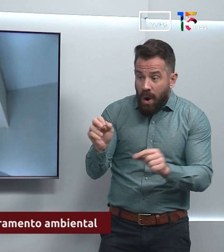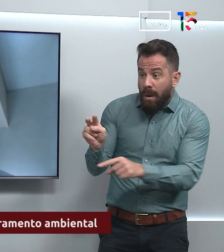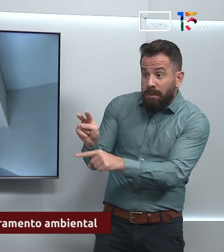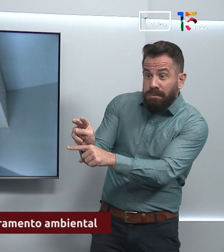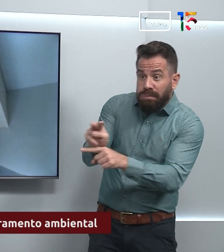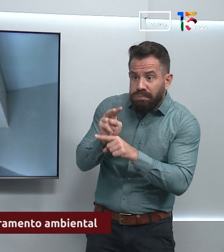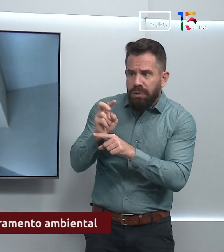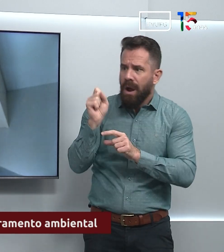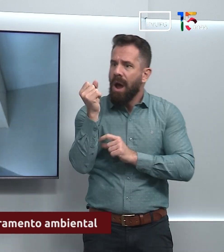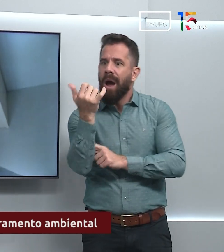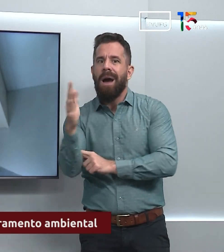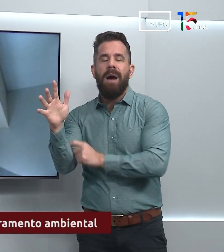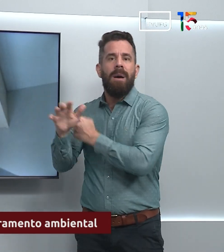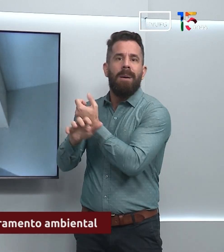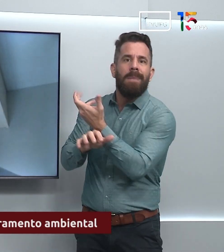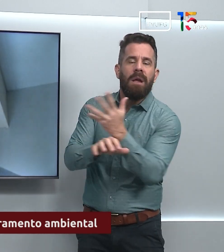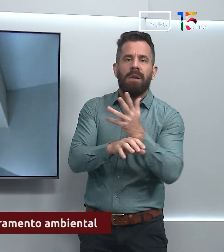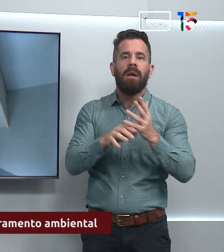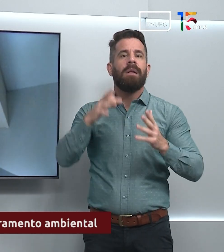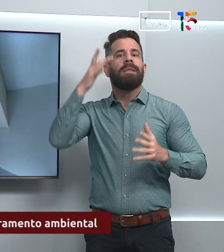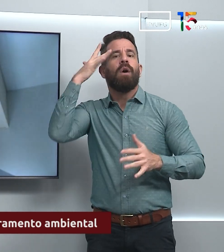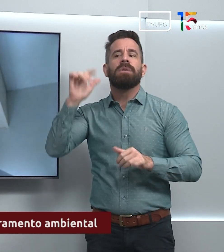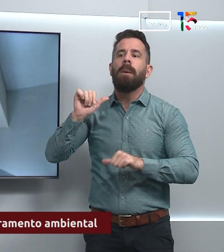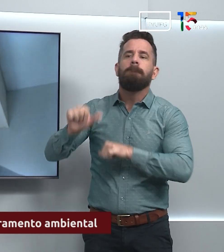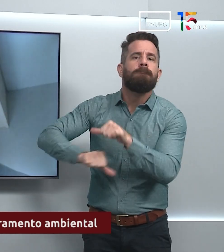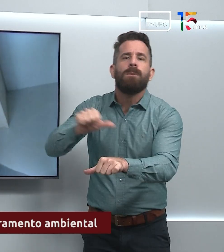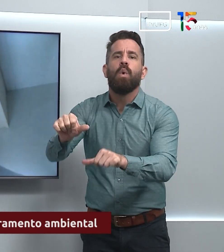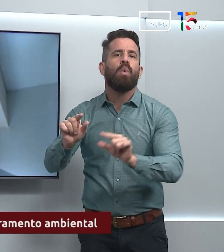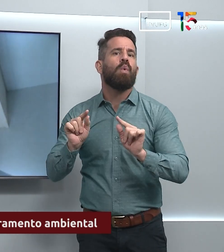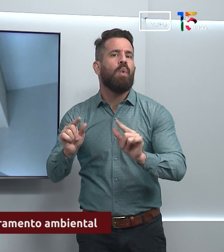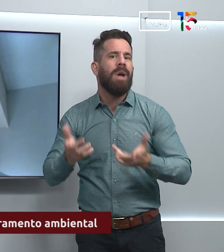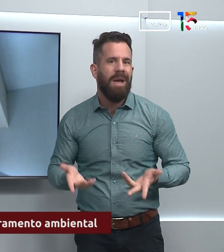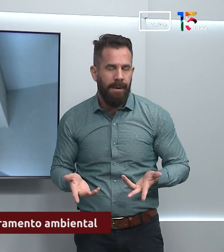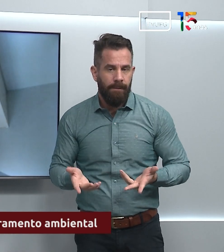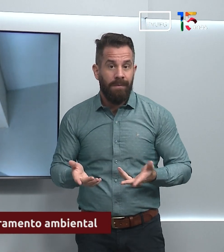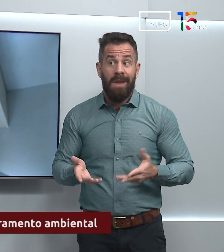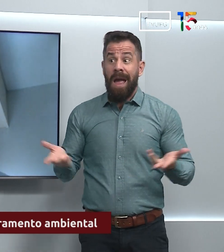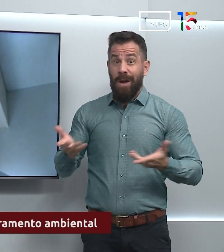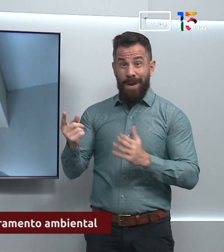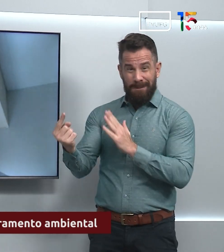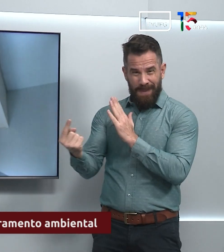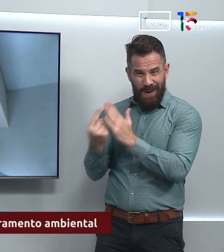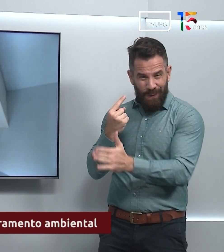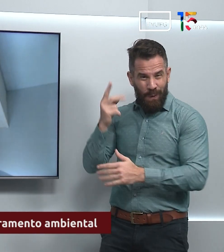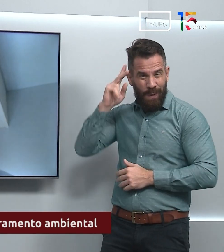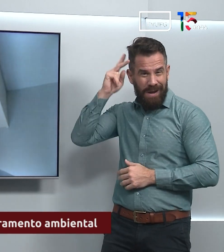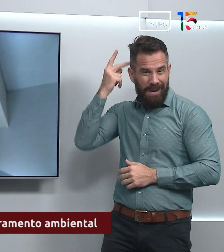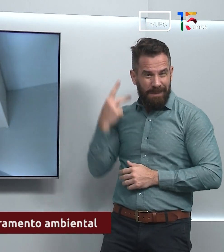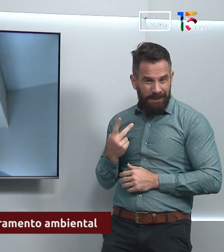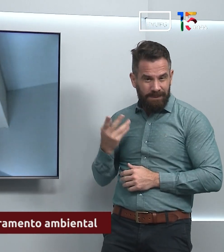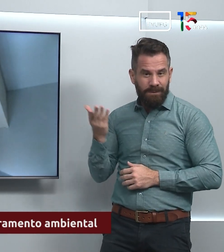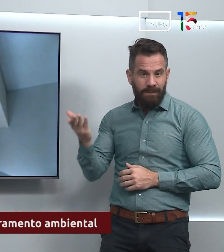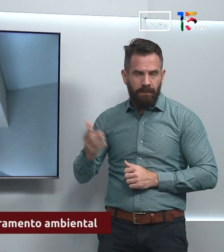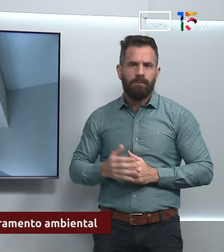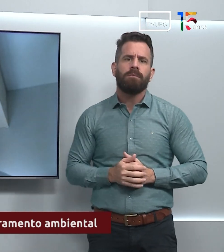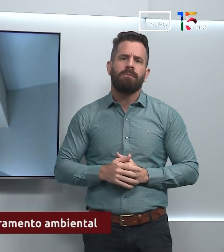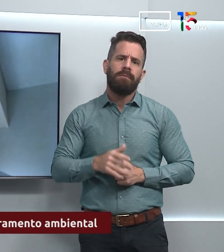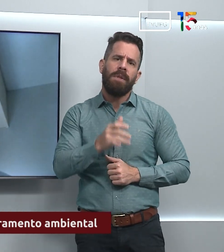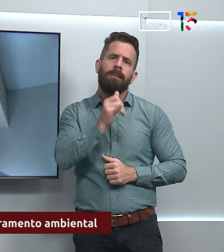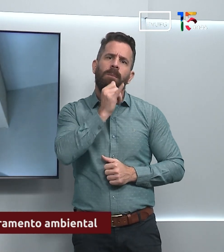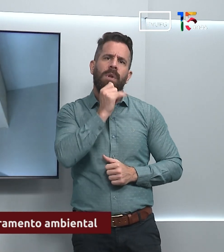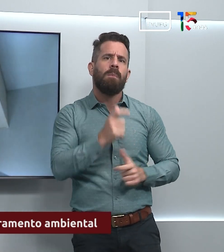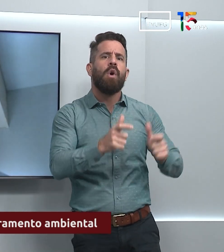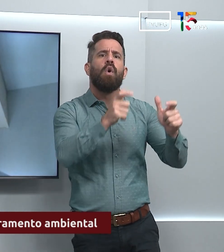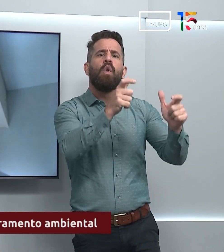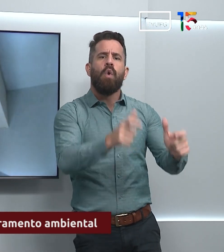tem ideia desse dinamismo. E aí vamos entrar um pouco mais no que você perguntou. Aí, por exemplo, vai ter um empreendimento em um certo local.